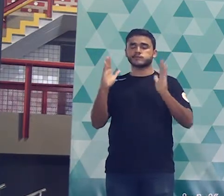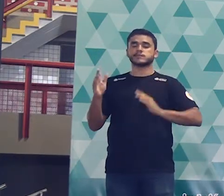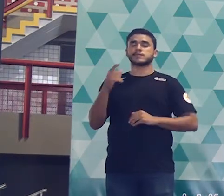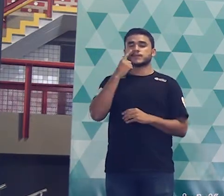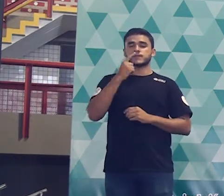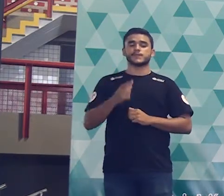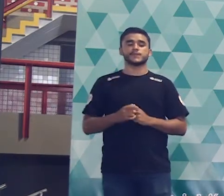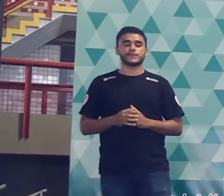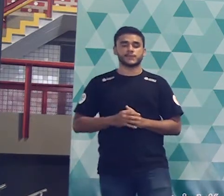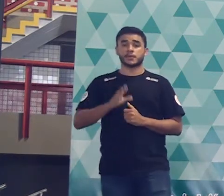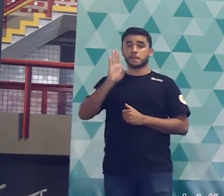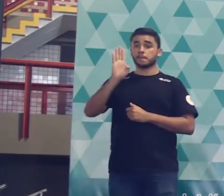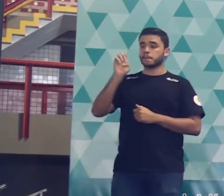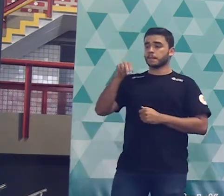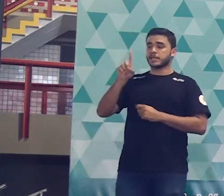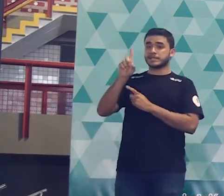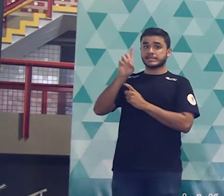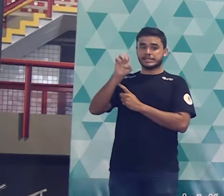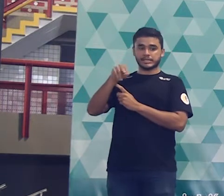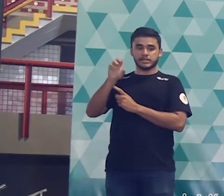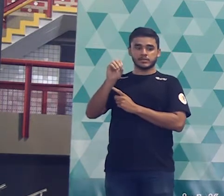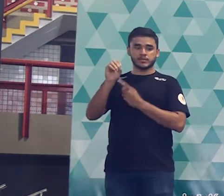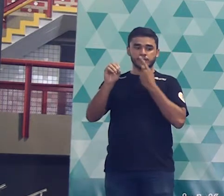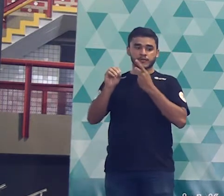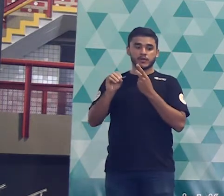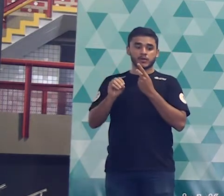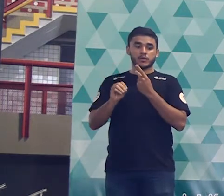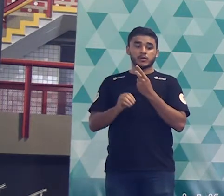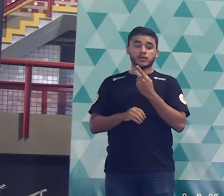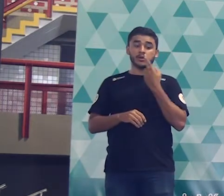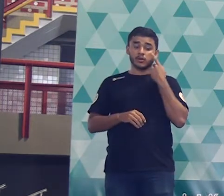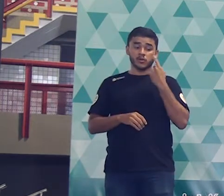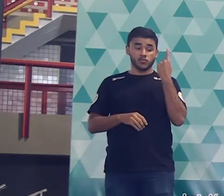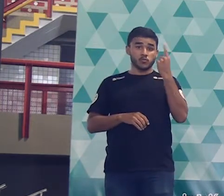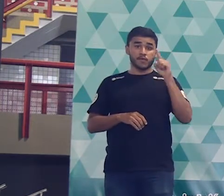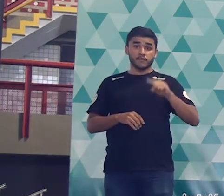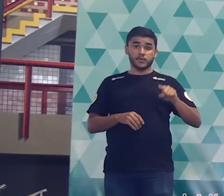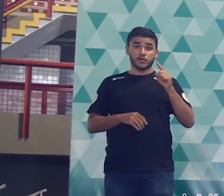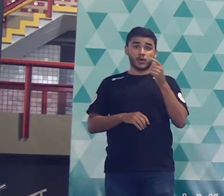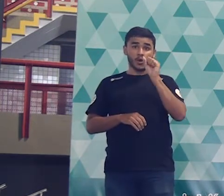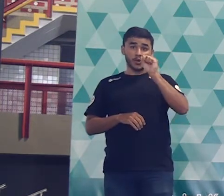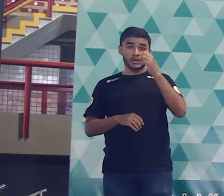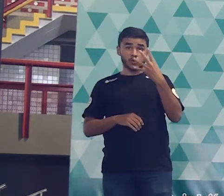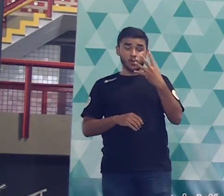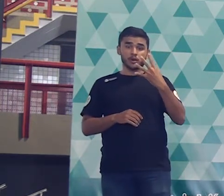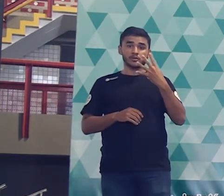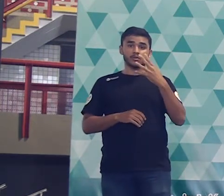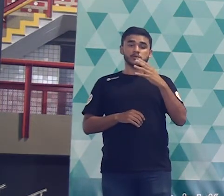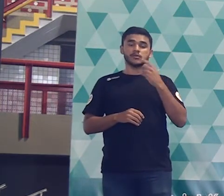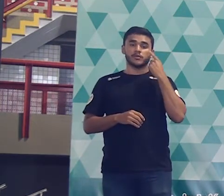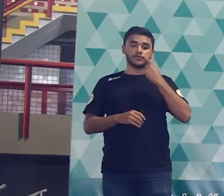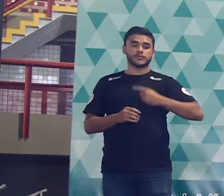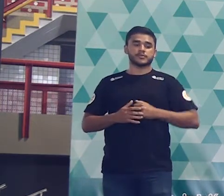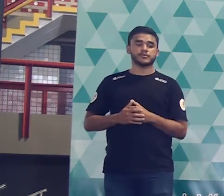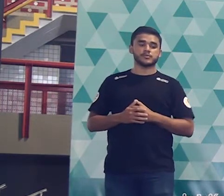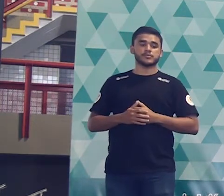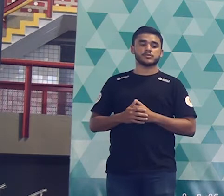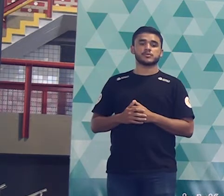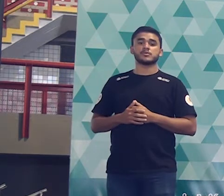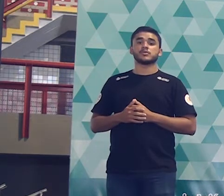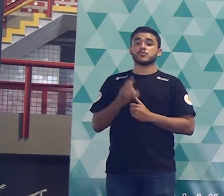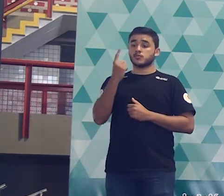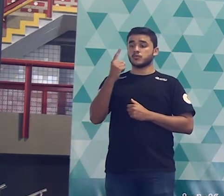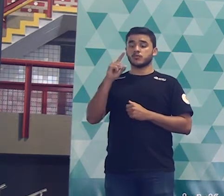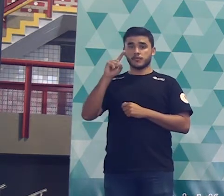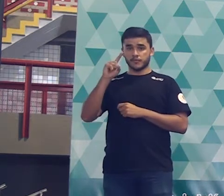eu precisei de quantos mols de CO2? 1,84. No segundo, eu precisei de quantos mols de CO2? 1,46. No